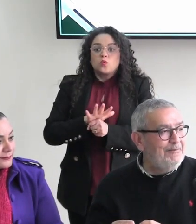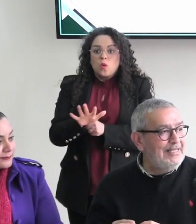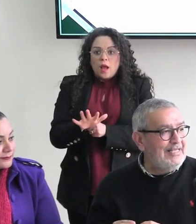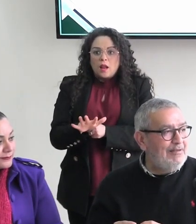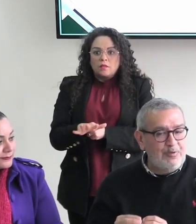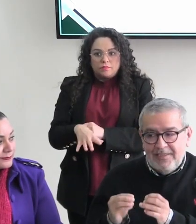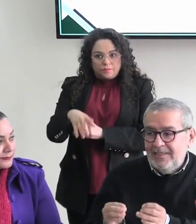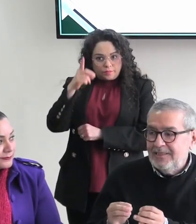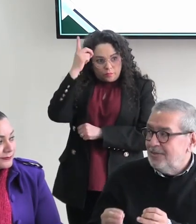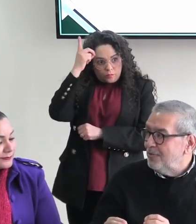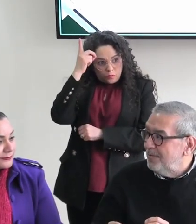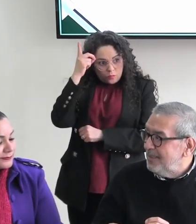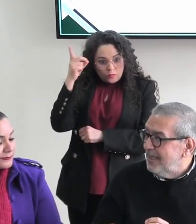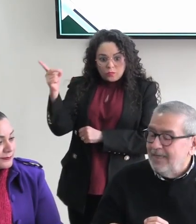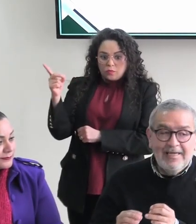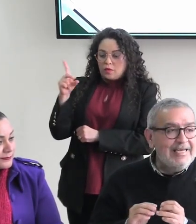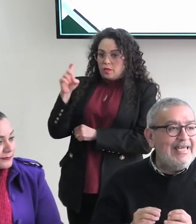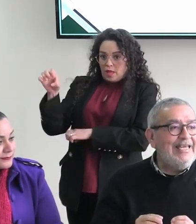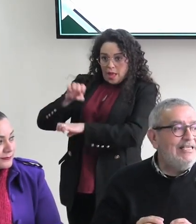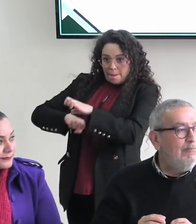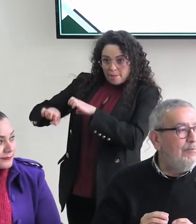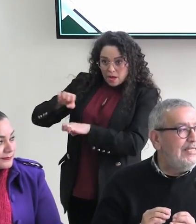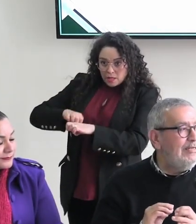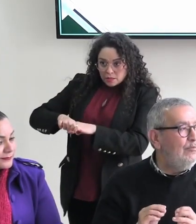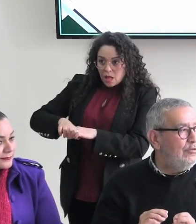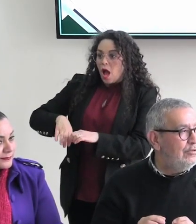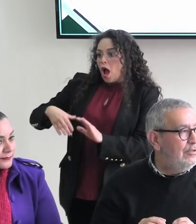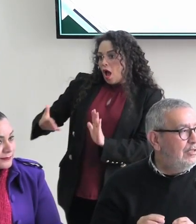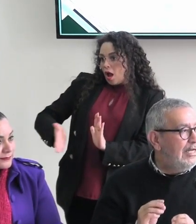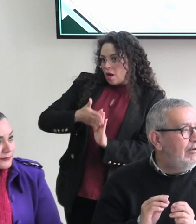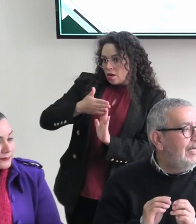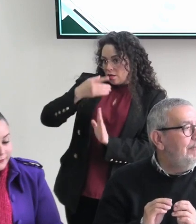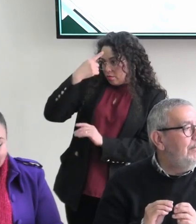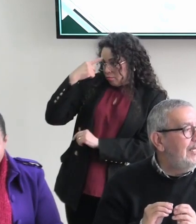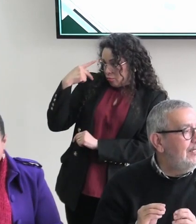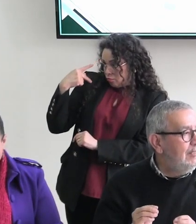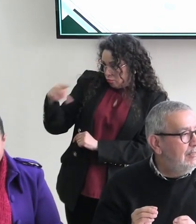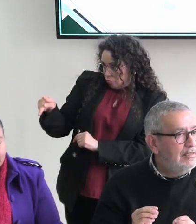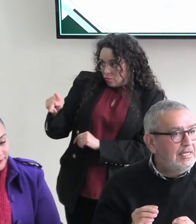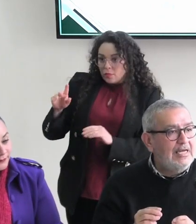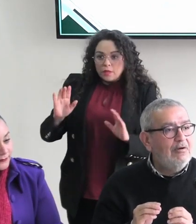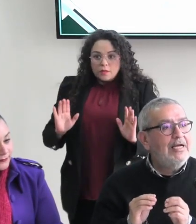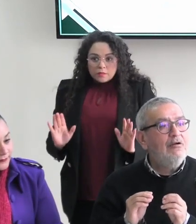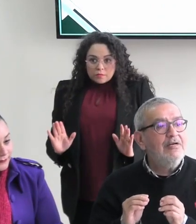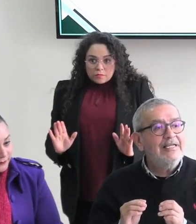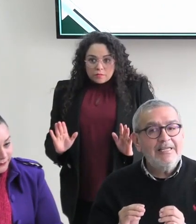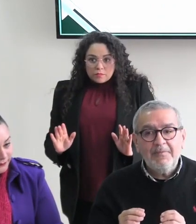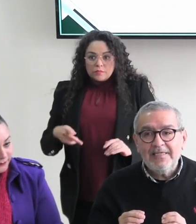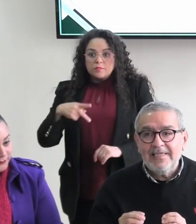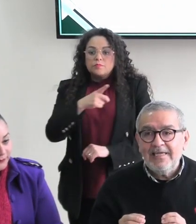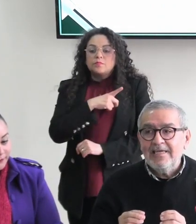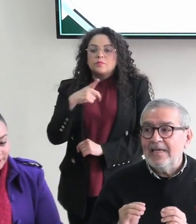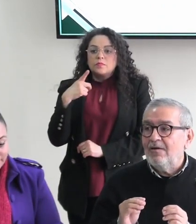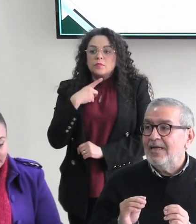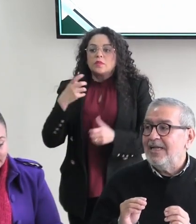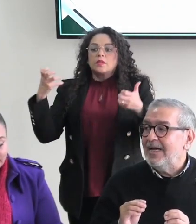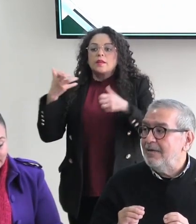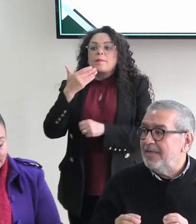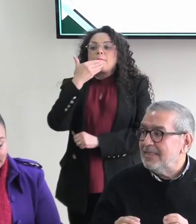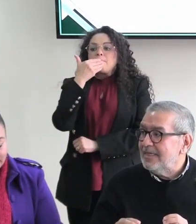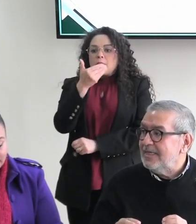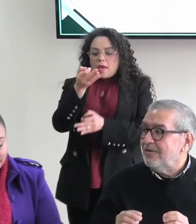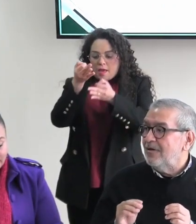de la vivienda, pues es hacer su vivienda. ¿Qué pedimos? Que lo hagan bien, que lo hagan correctamente, que lo